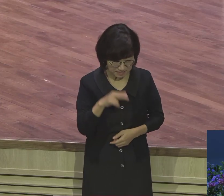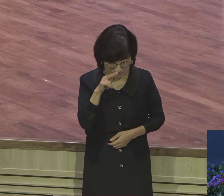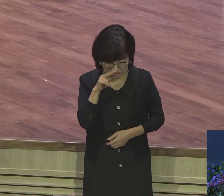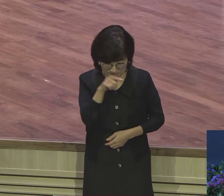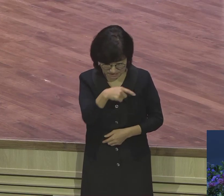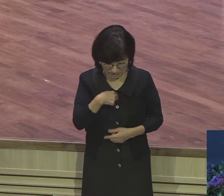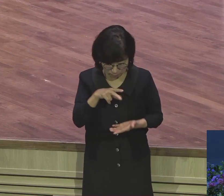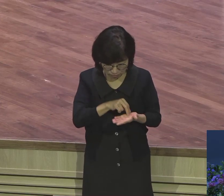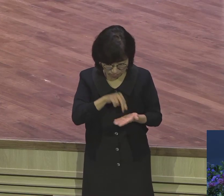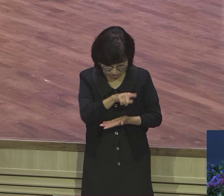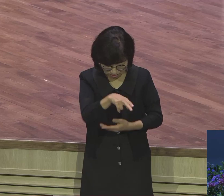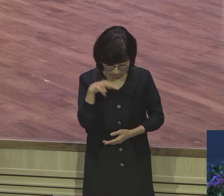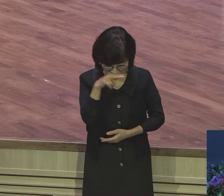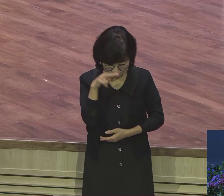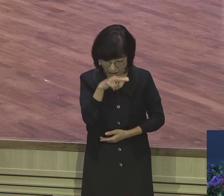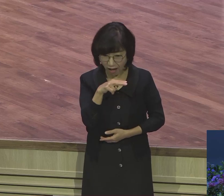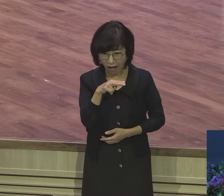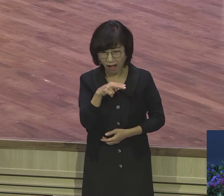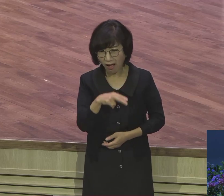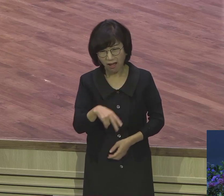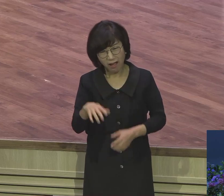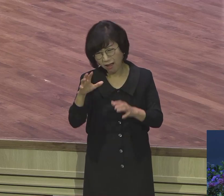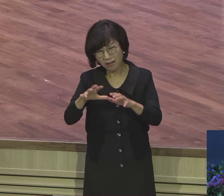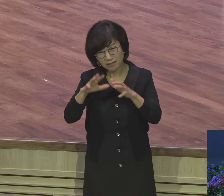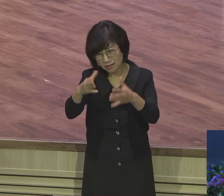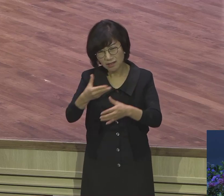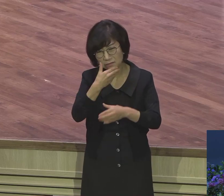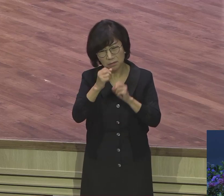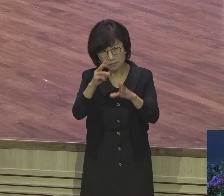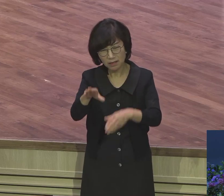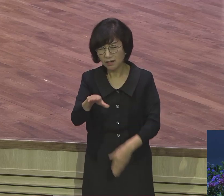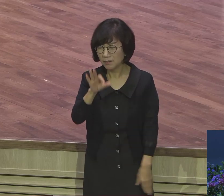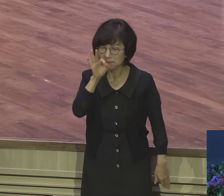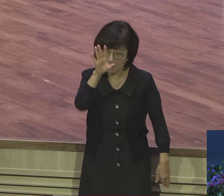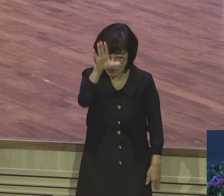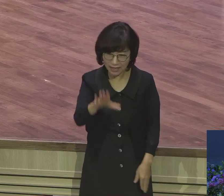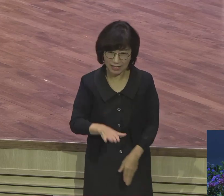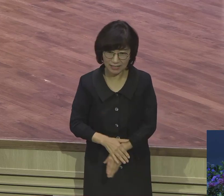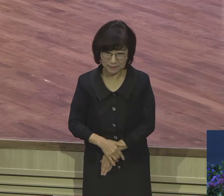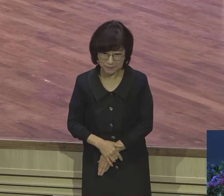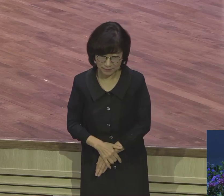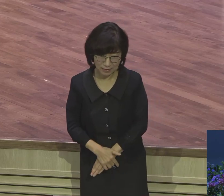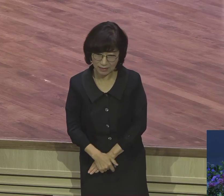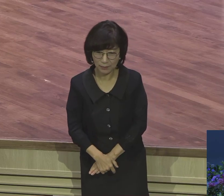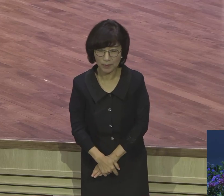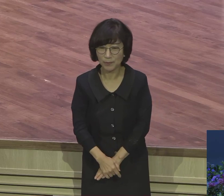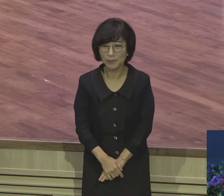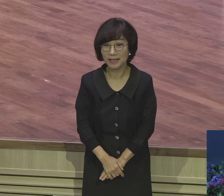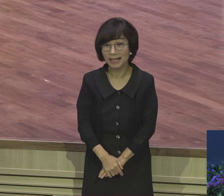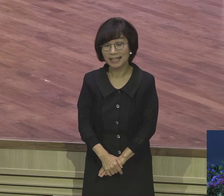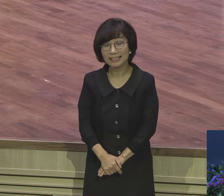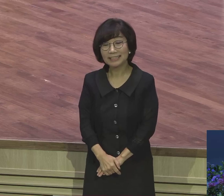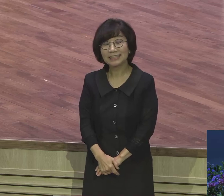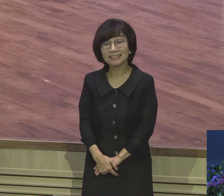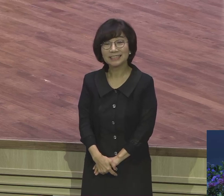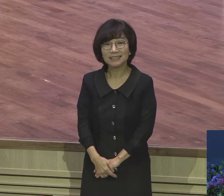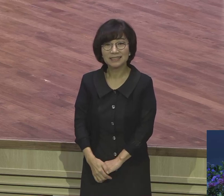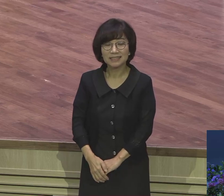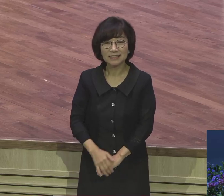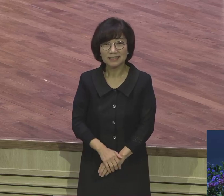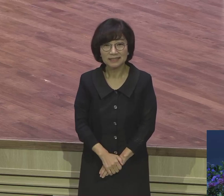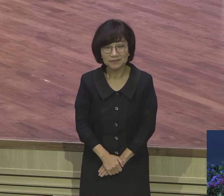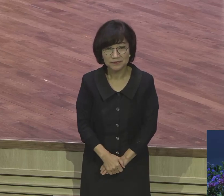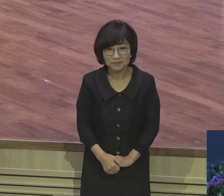맨날 자기 문제 걸려있지. 이 쫑발이 전혀 쓰임 받지 못할 그런 그릇이죠.